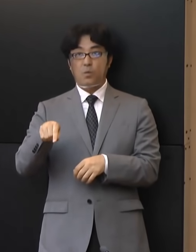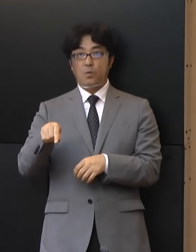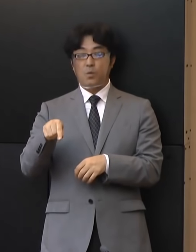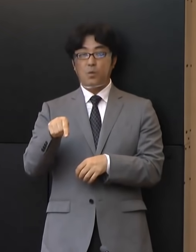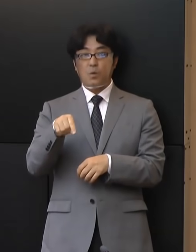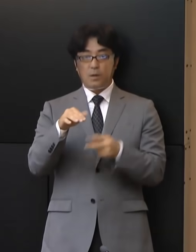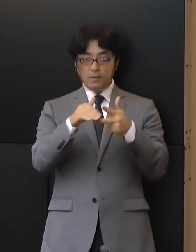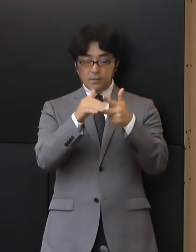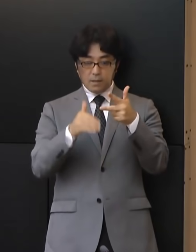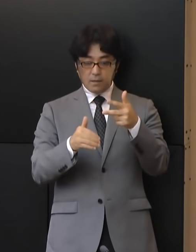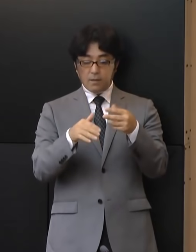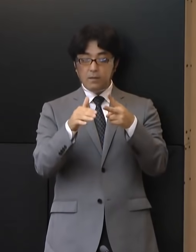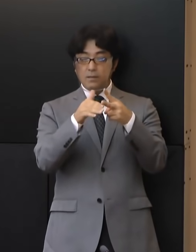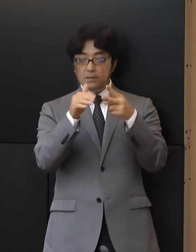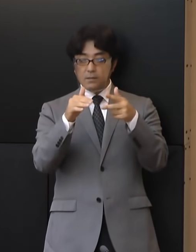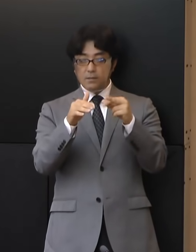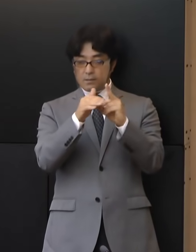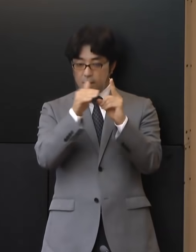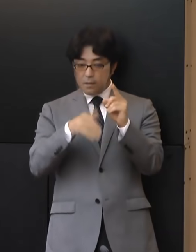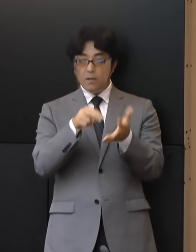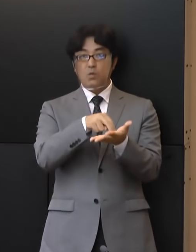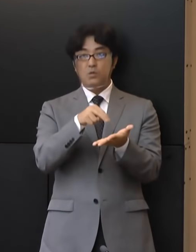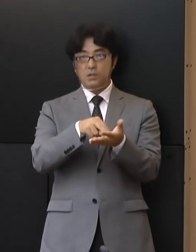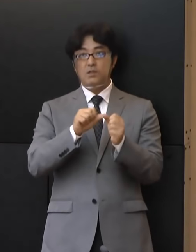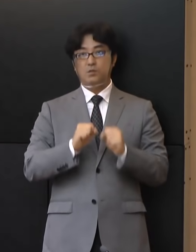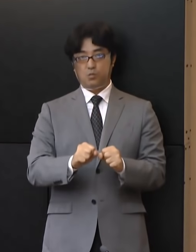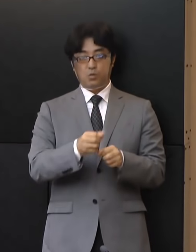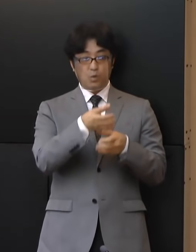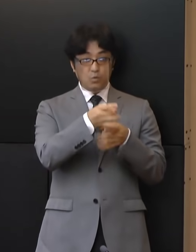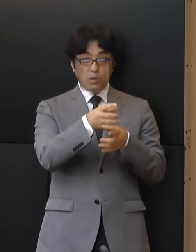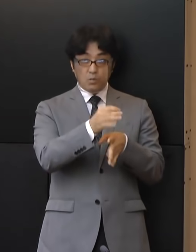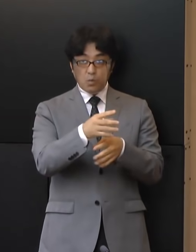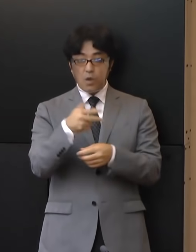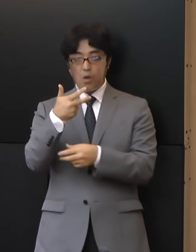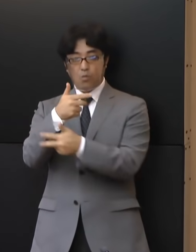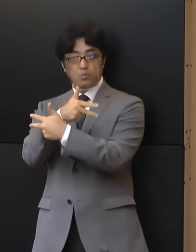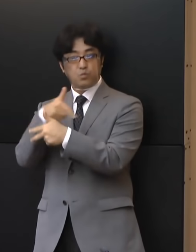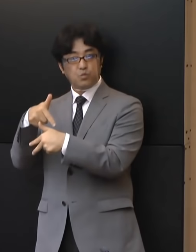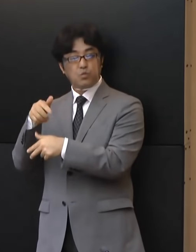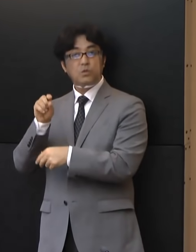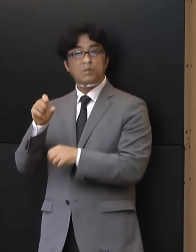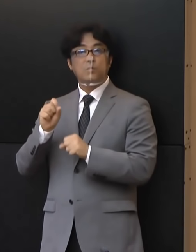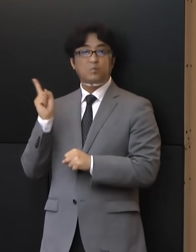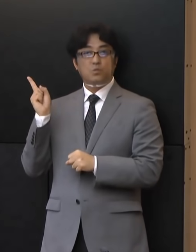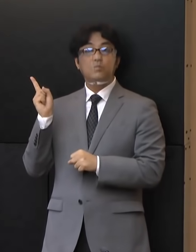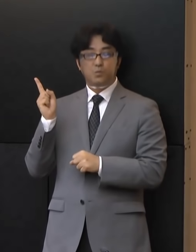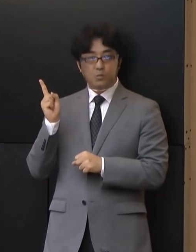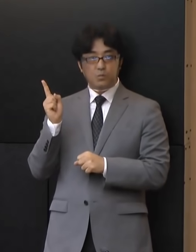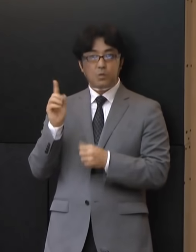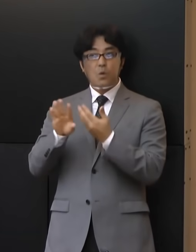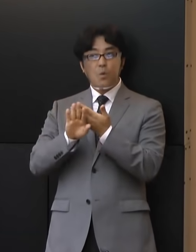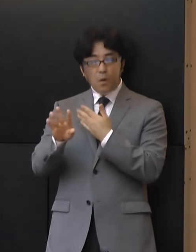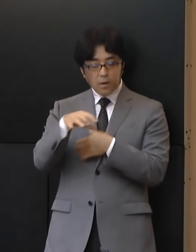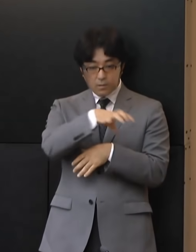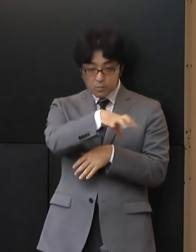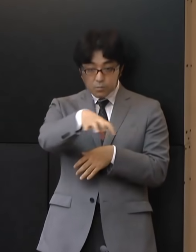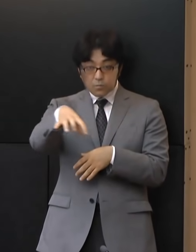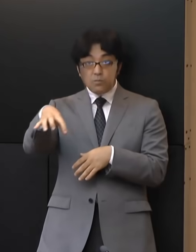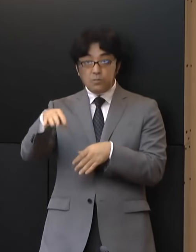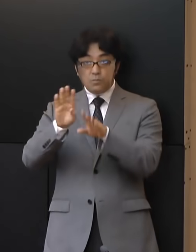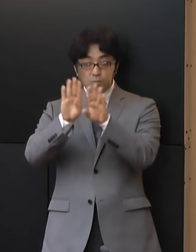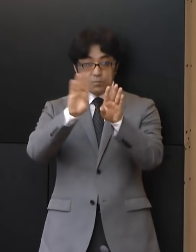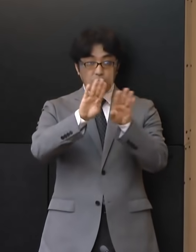検体採取センターとして開所しております。浦添と北部です。各県域ごとにも順次、開設